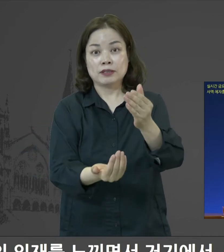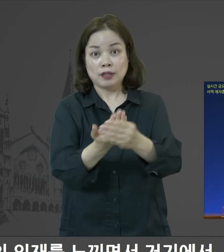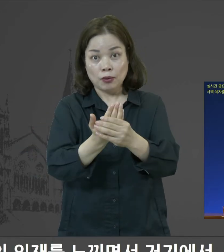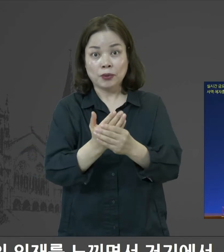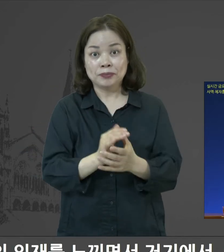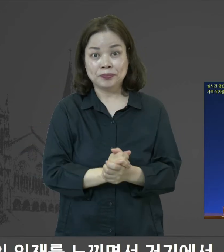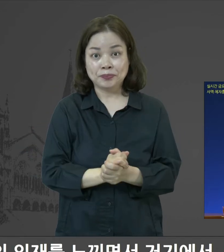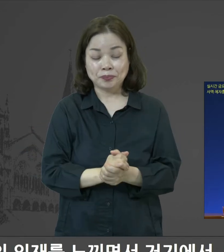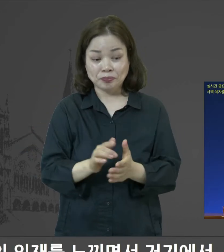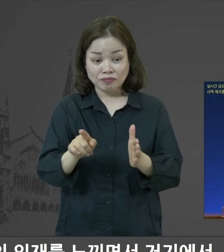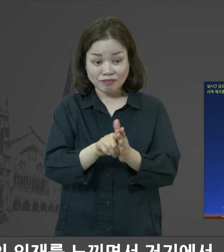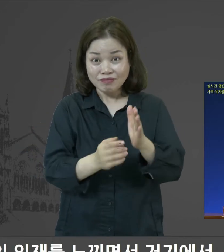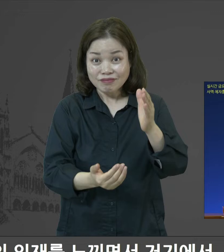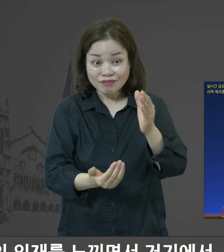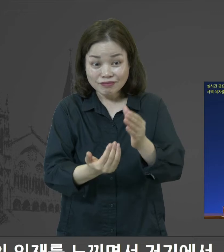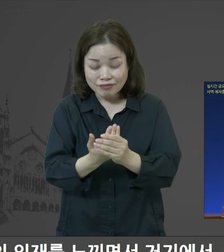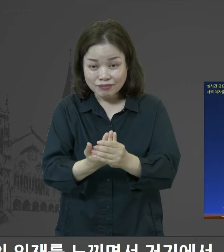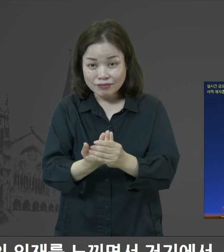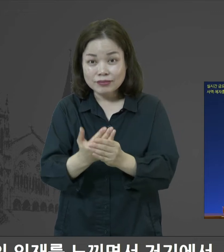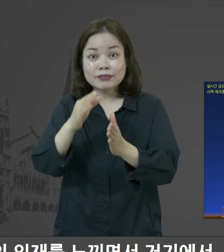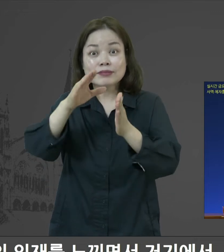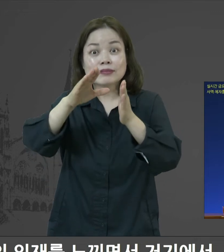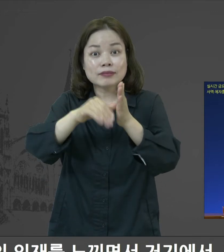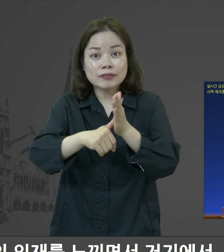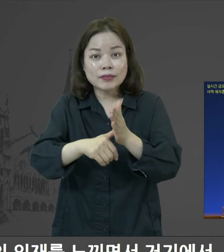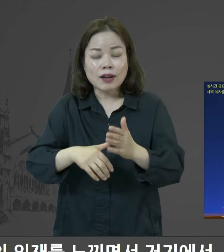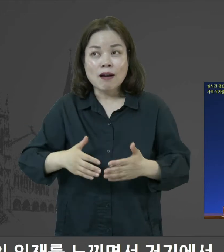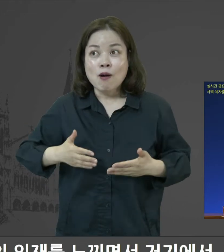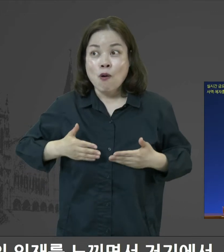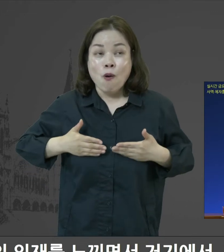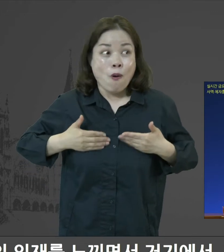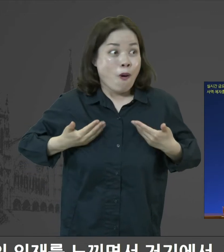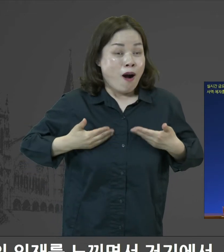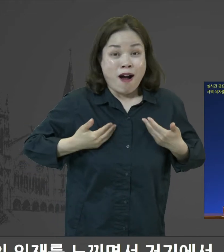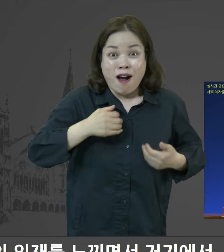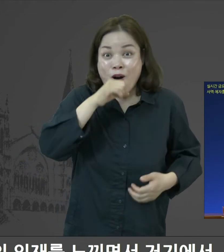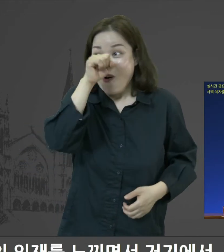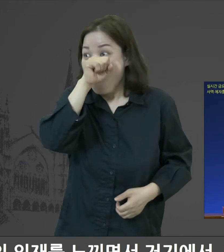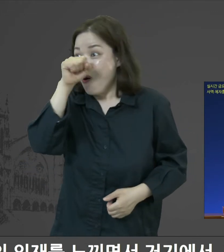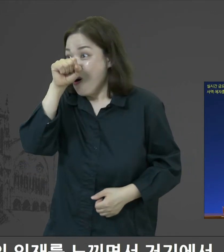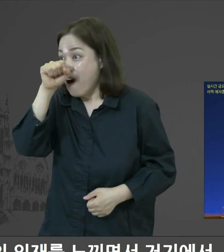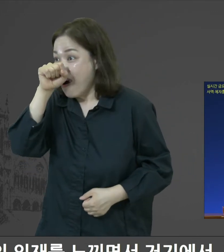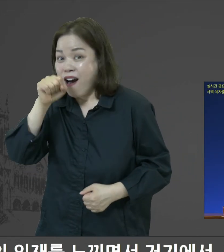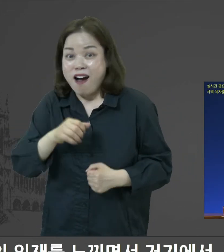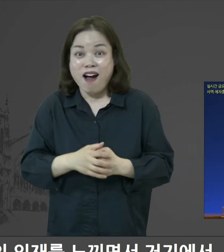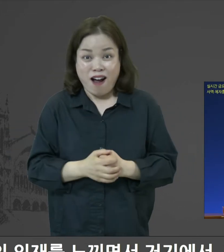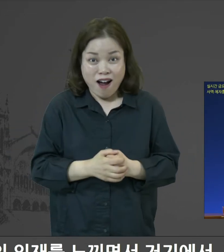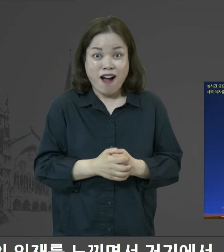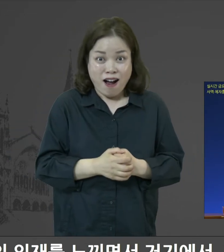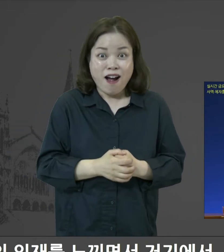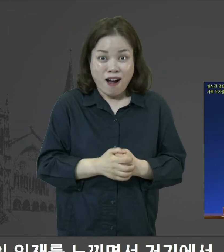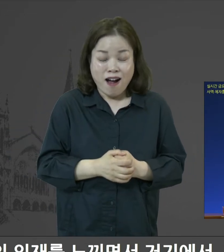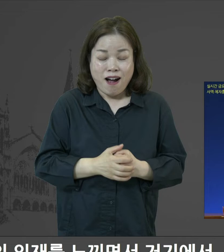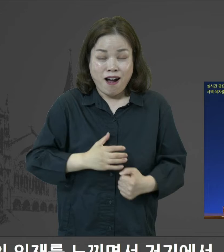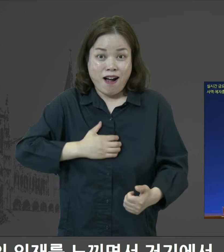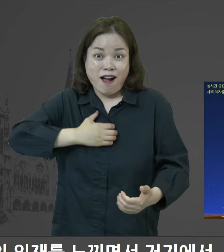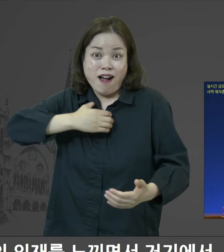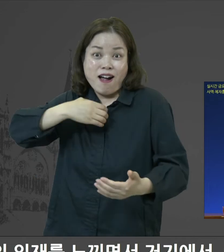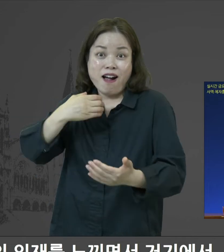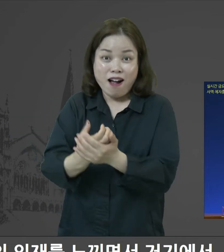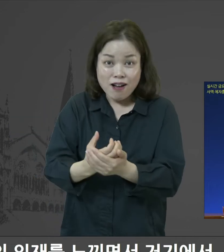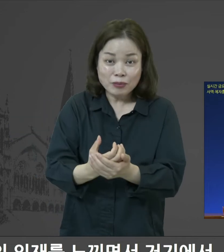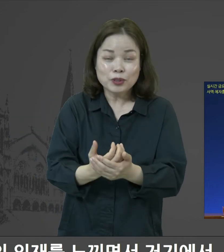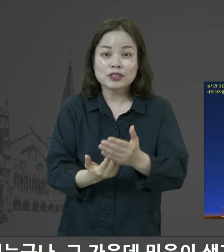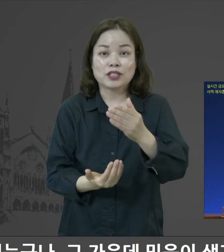그리고 그 믿음이 생기면서 볼 때 흥분감이 생기는 겁니다. 그래 이거다 하는 흥분감이